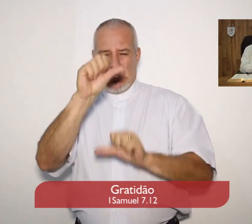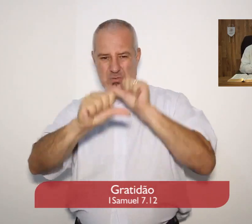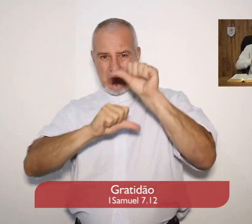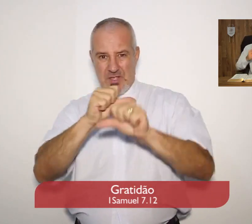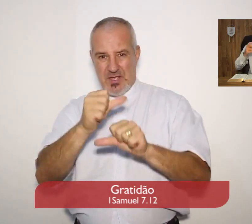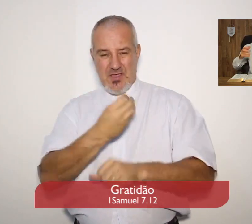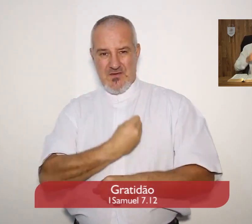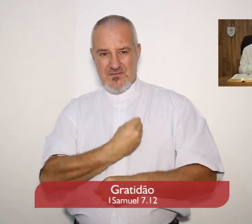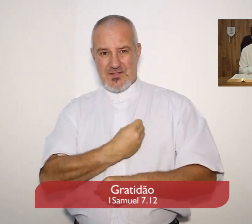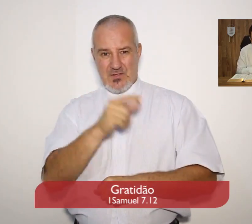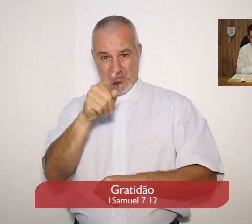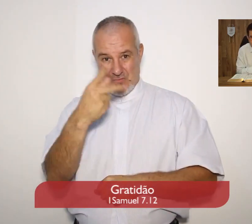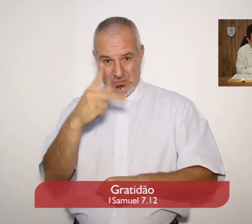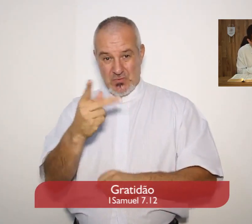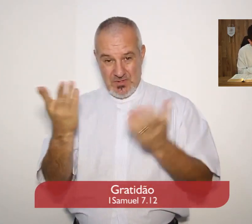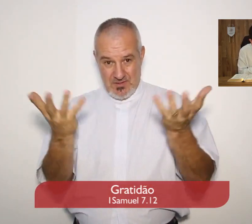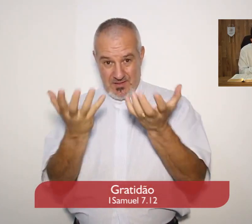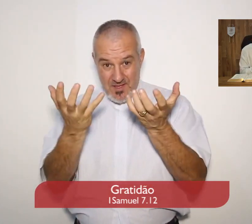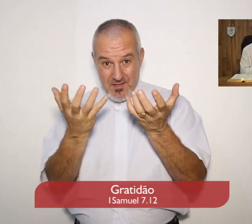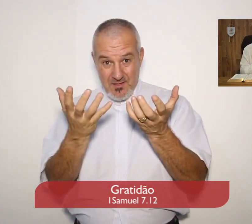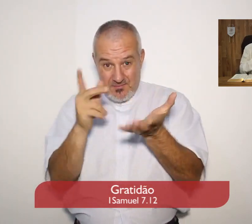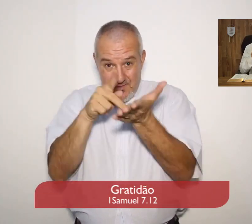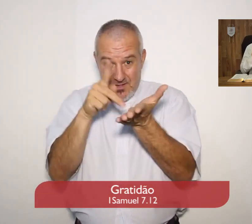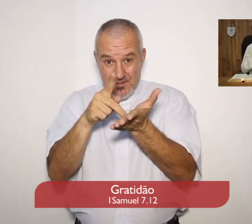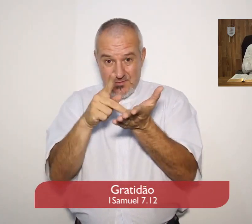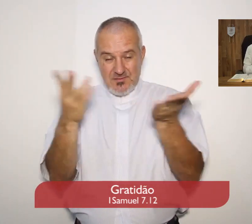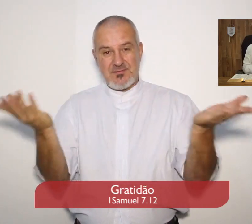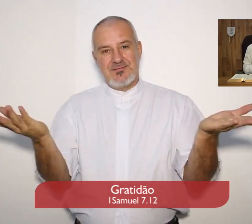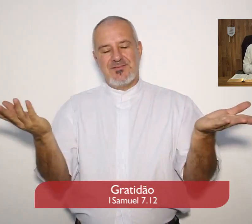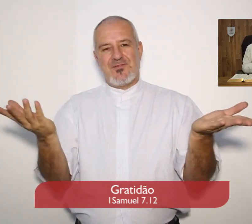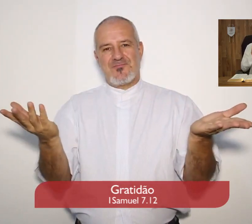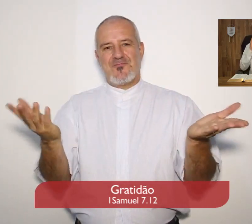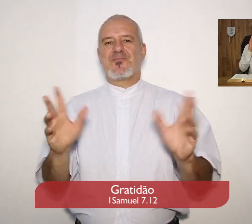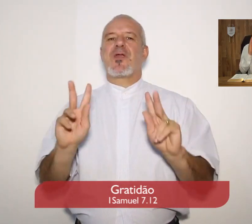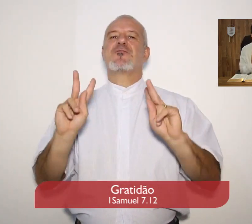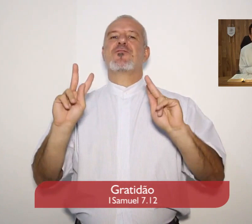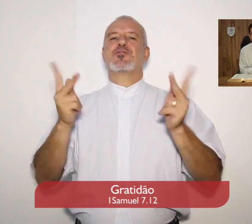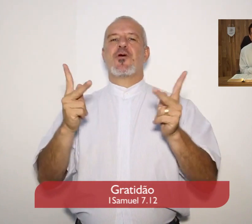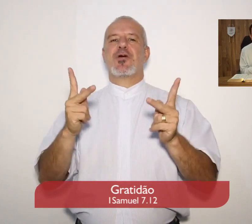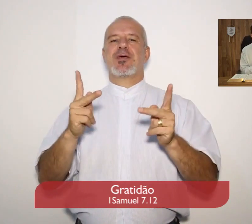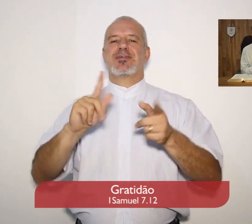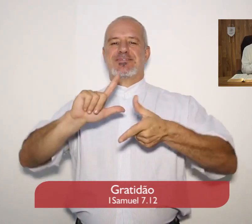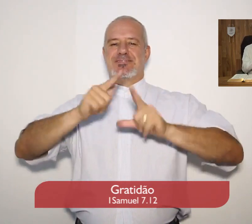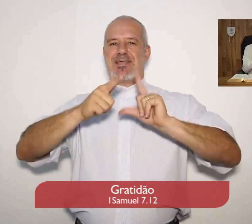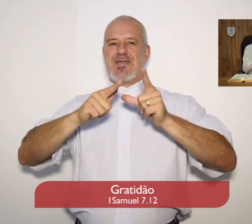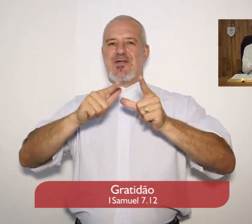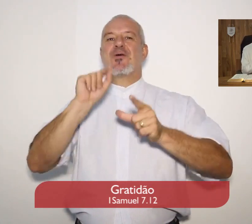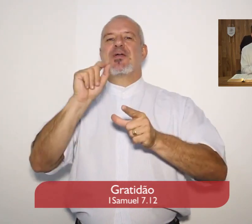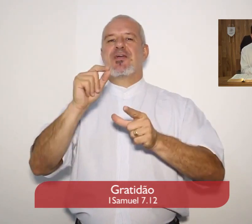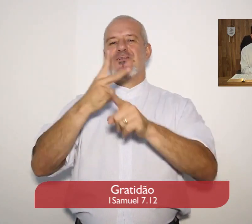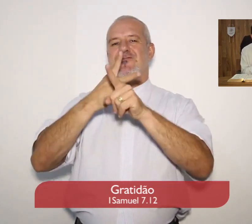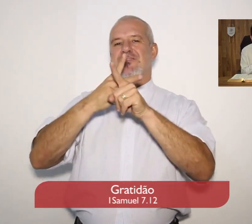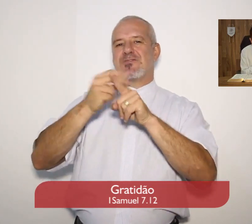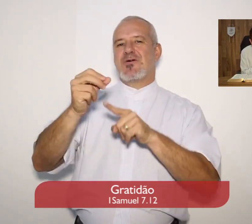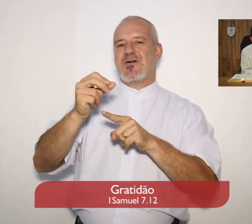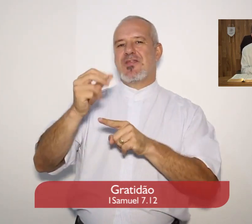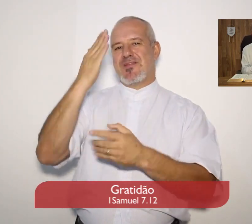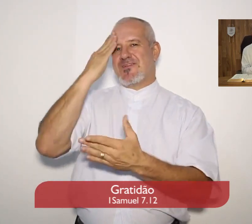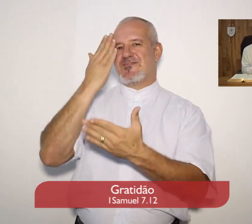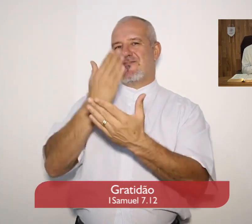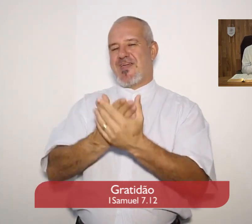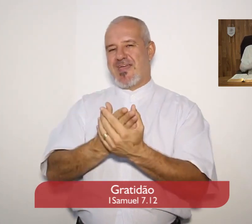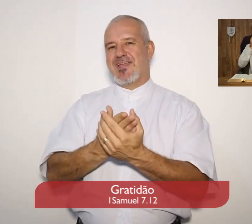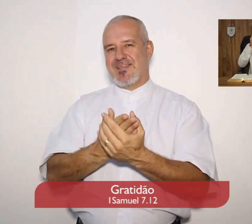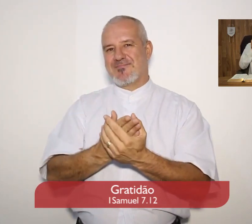vitorioso, como um campeão? A vitória de Israel é a vitória da